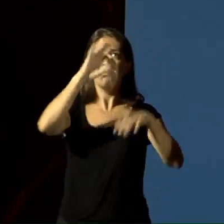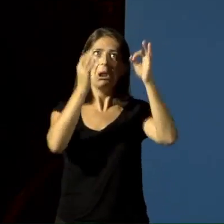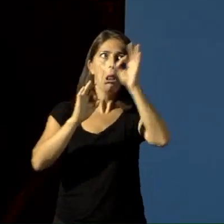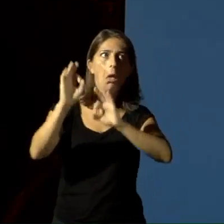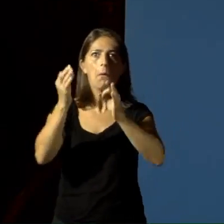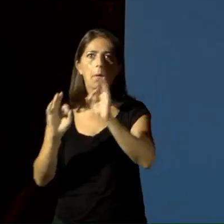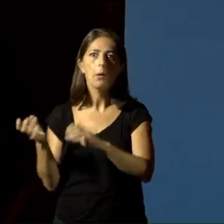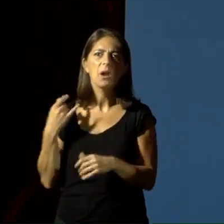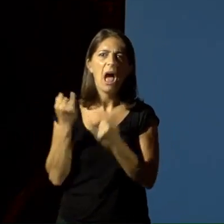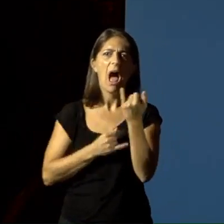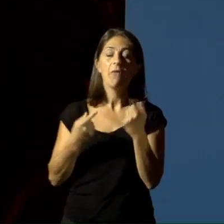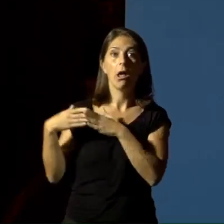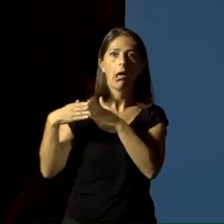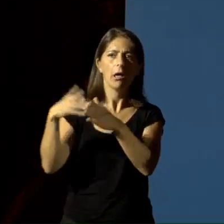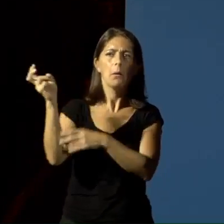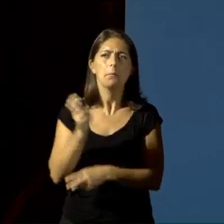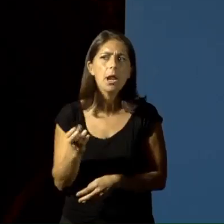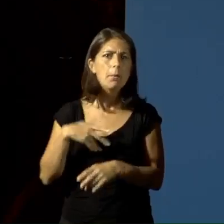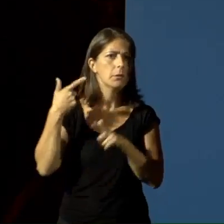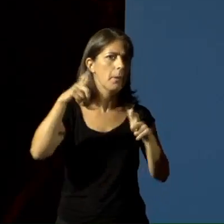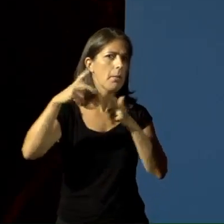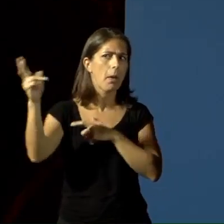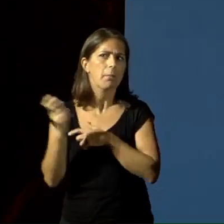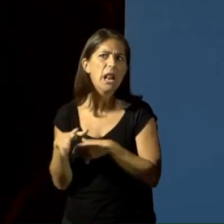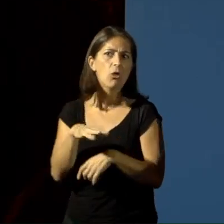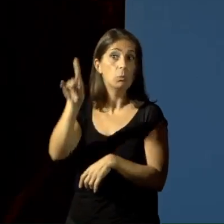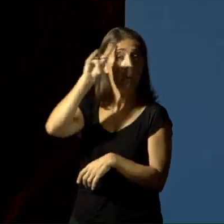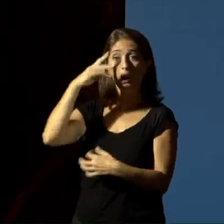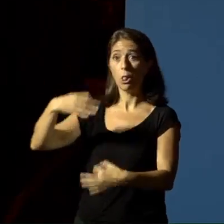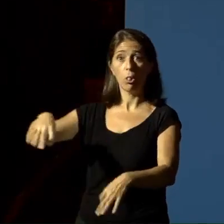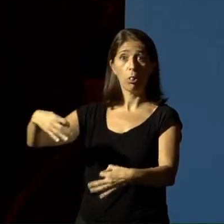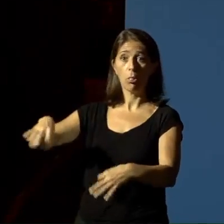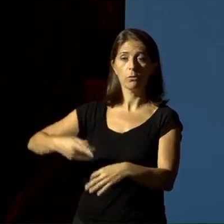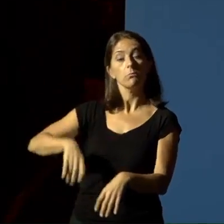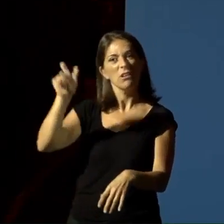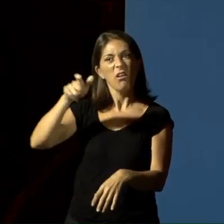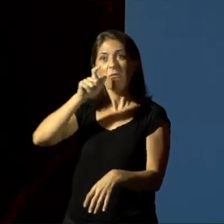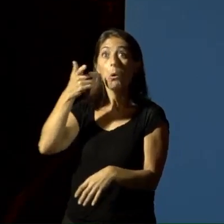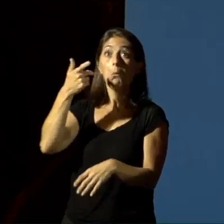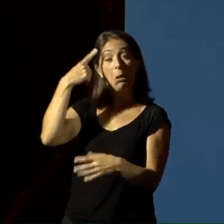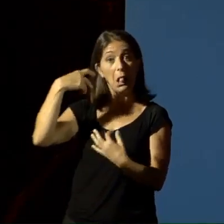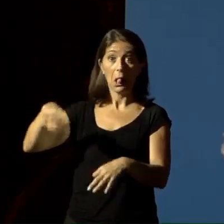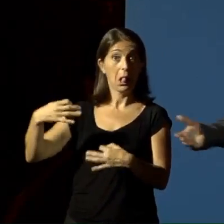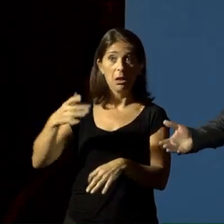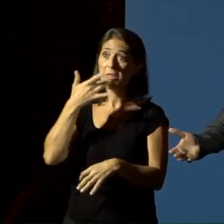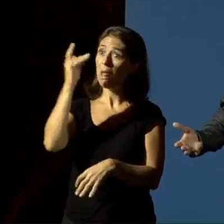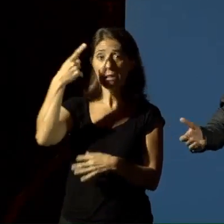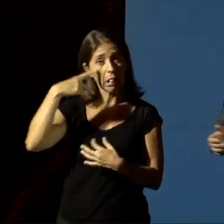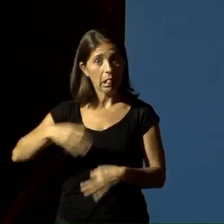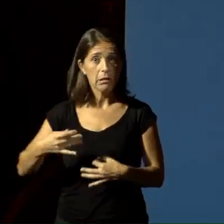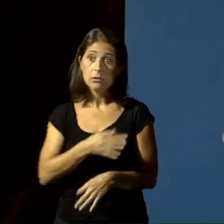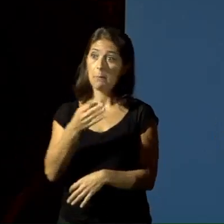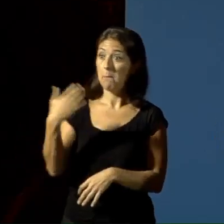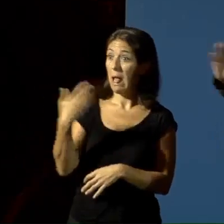non sabían de onde viñan os yates, de onde viñan as viaxes, non sabían nada. Feijóo non sabía nada de Dorado, como tampouco sabe nada de